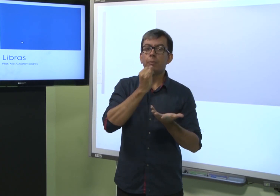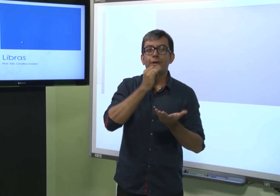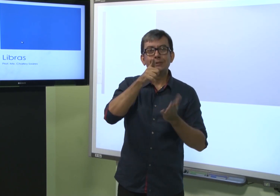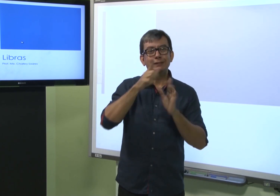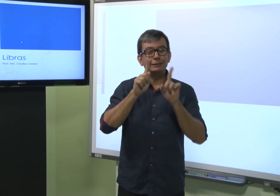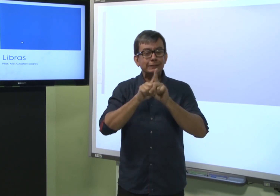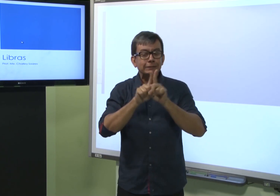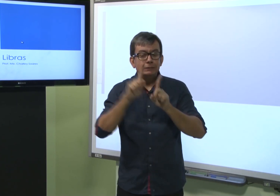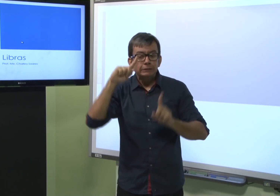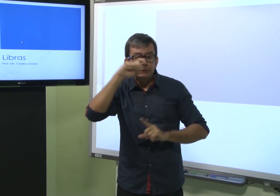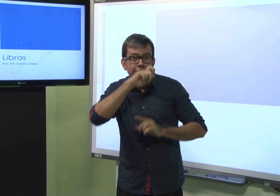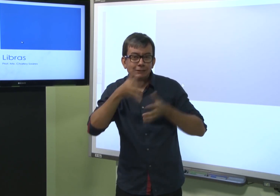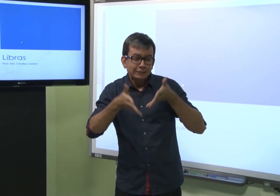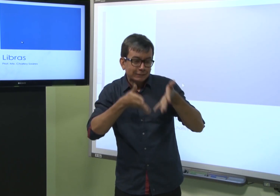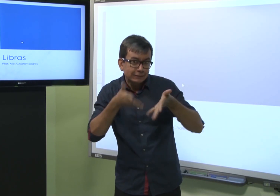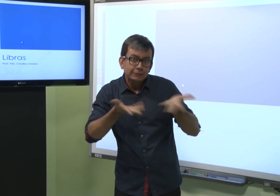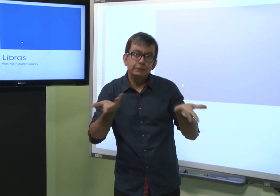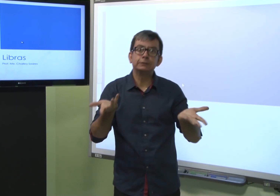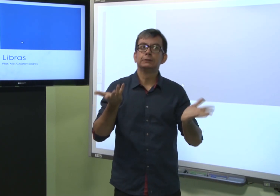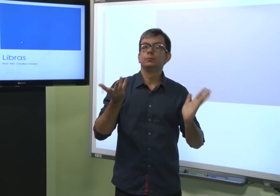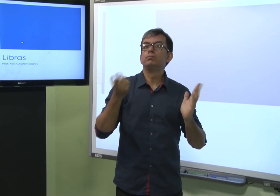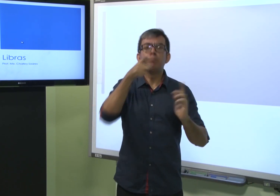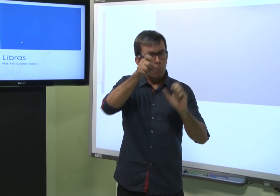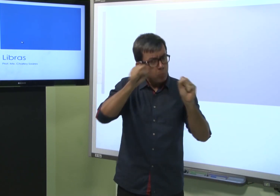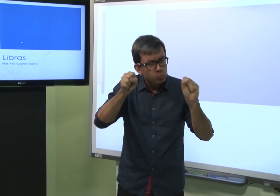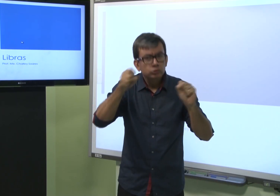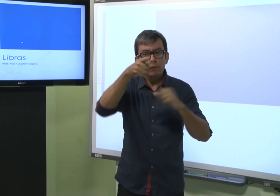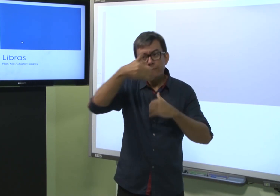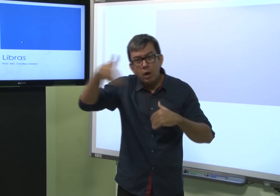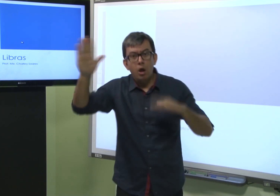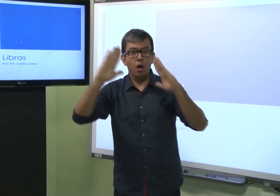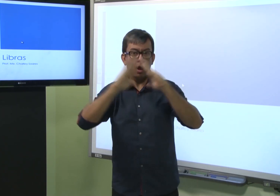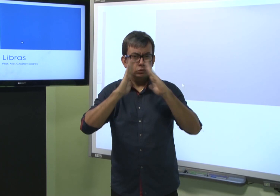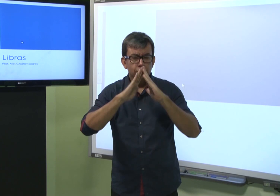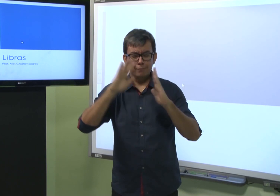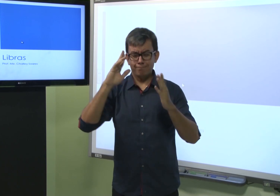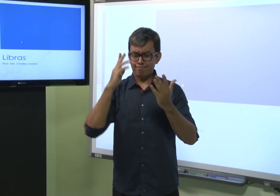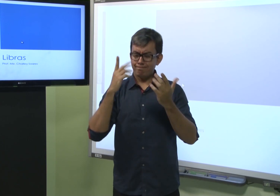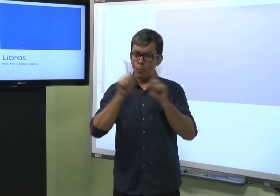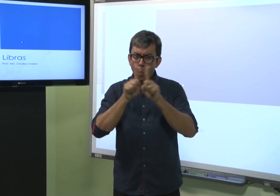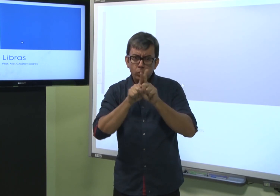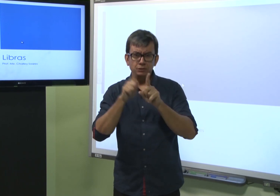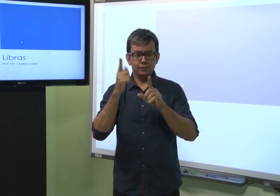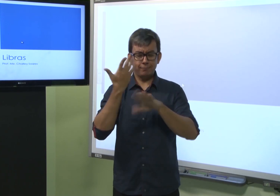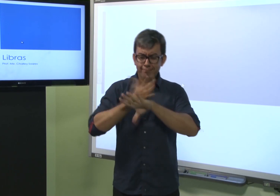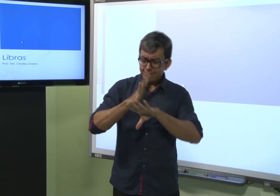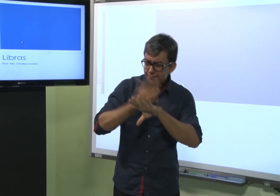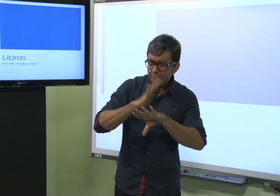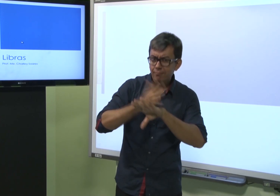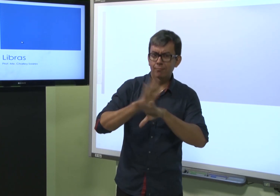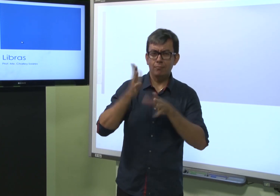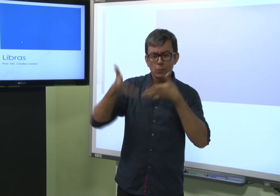aprenderem. Se, por exemplo, vocês tiverem dificuldade em língua de sinais, em casa vocês